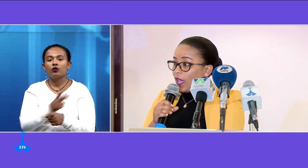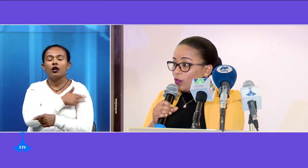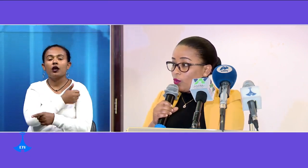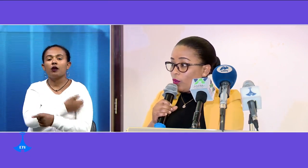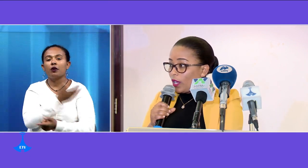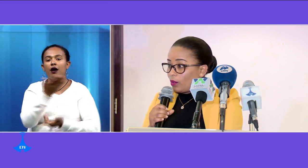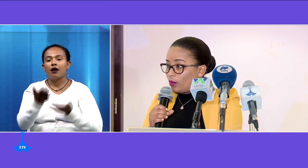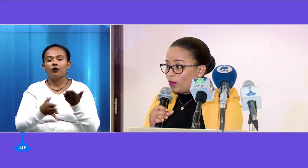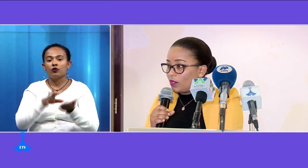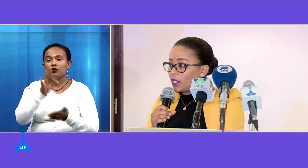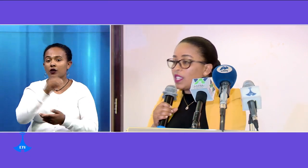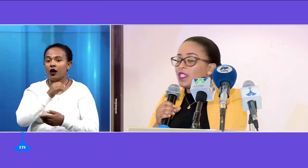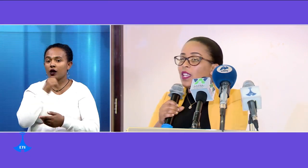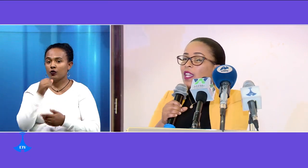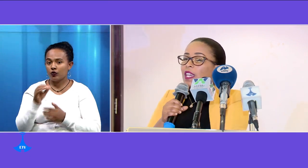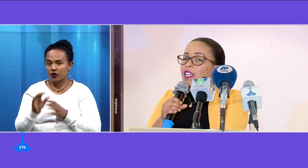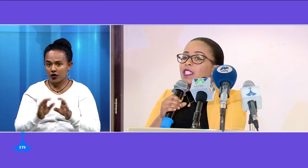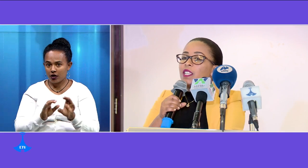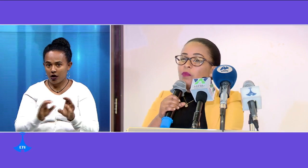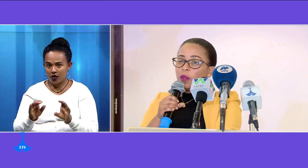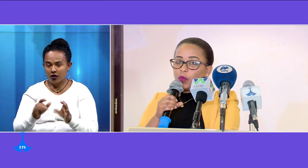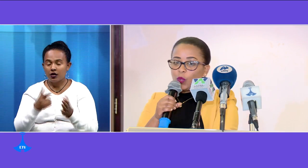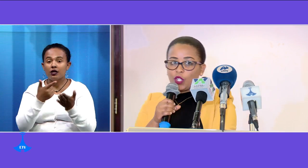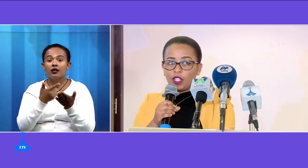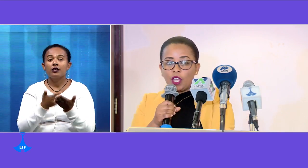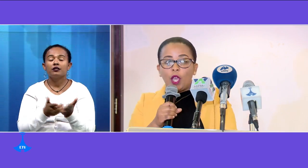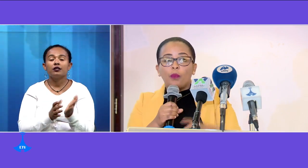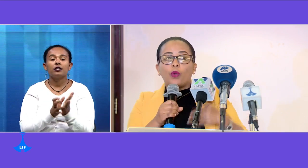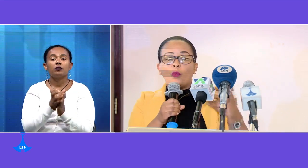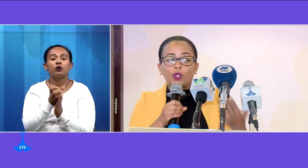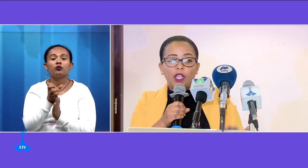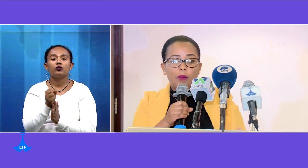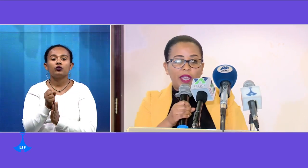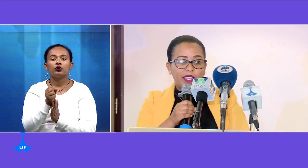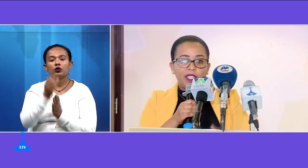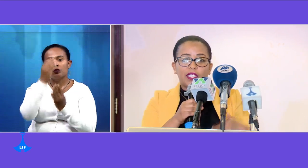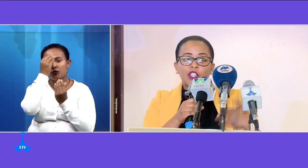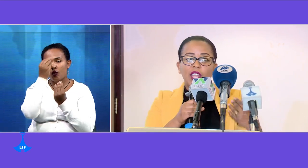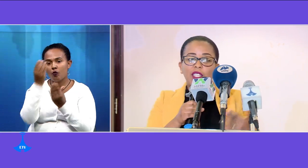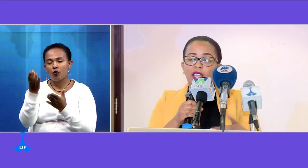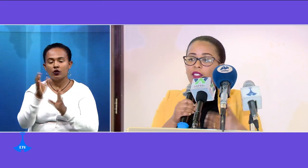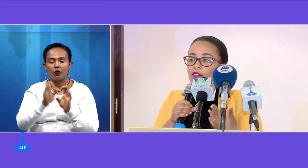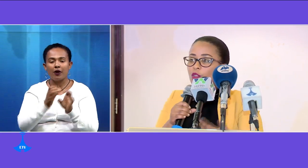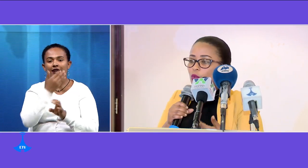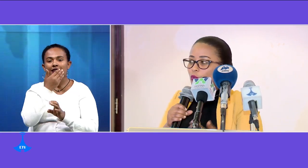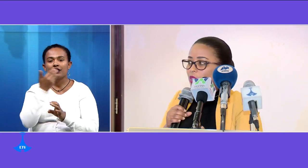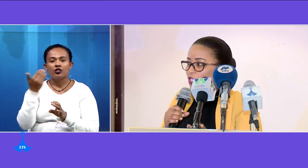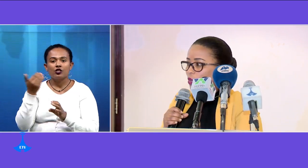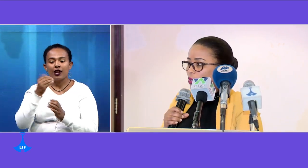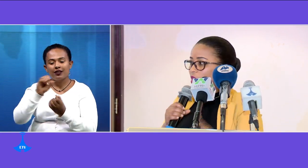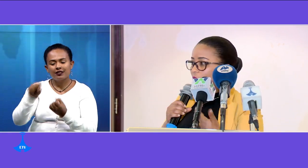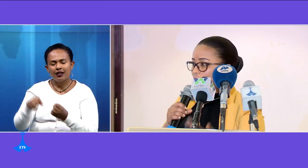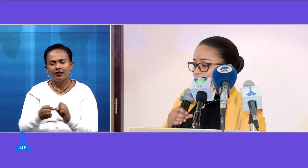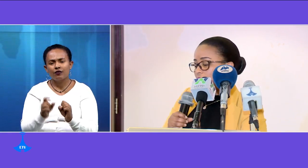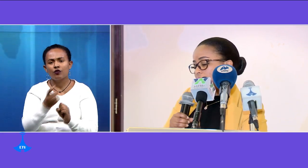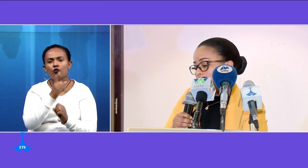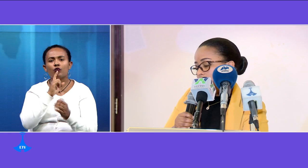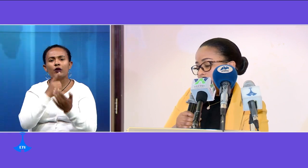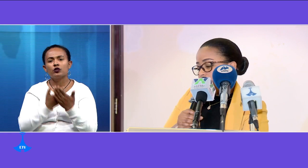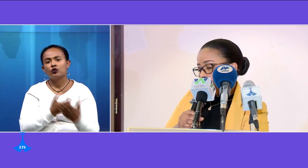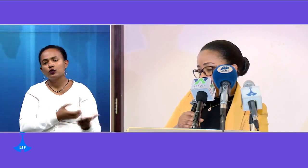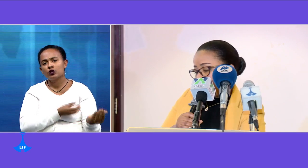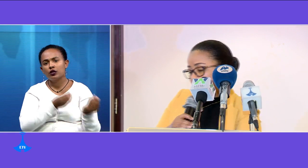አገልግሎት እንዳያገኙ ይሆናሉ። ስለዚህ እነዚህ መብቶችን ፕሮሞት ለማድረግ የተሻለ ሳይንቲፊክ የሆኑ መረጃዎችን